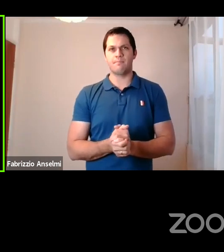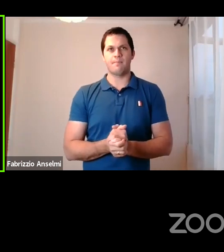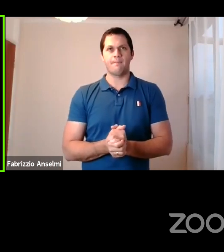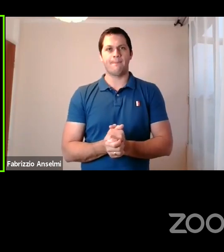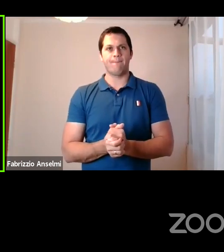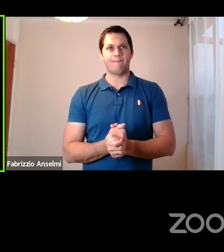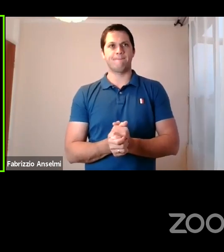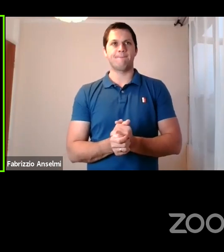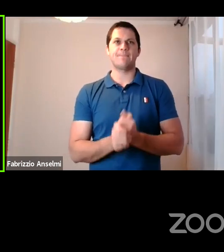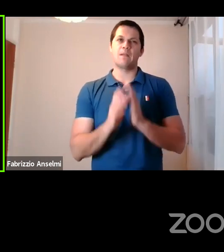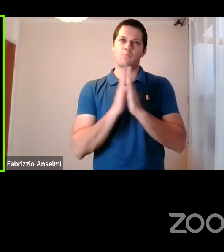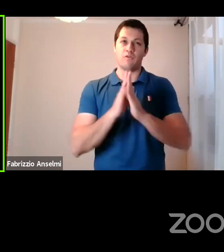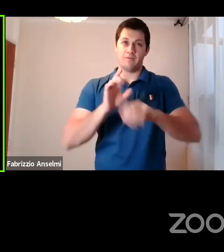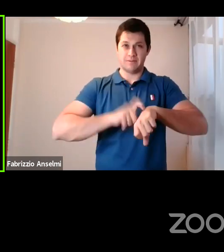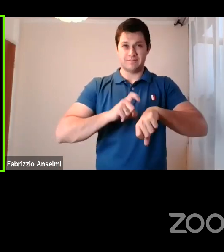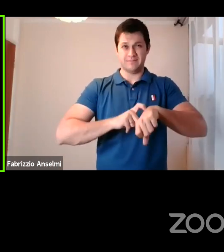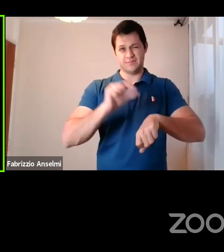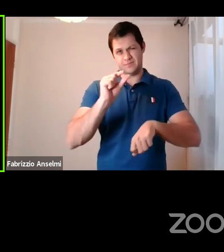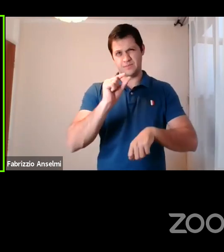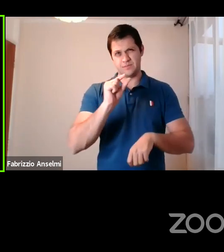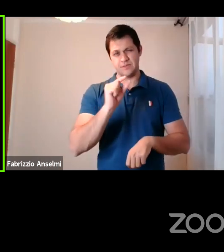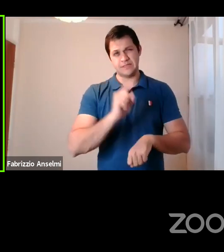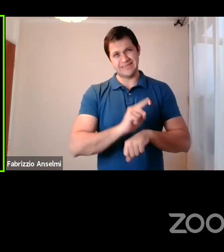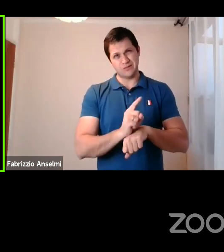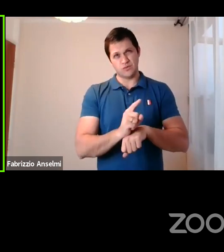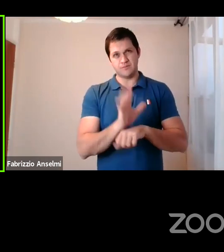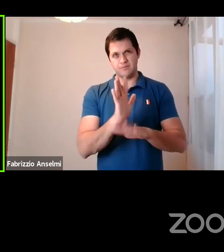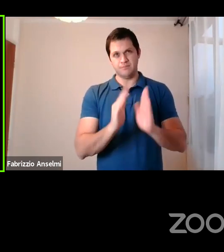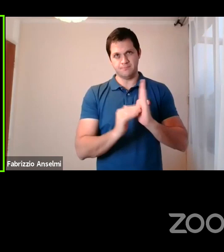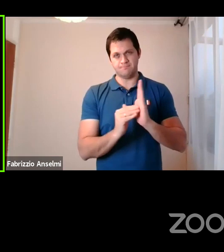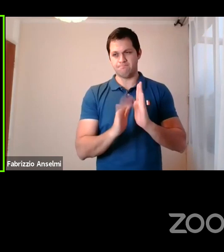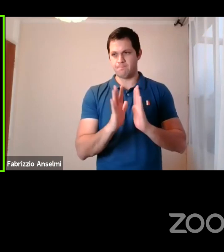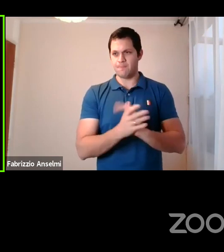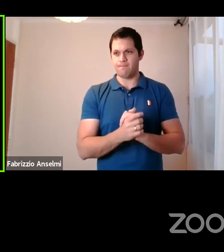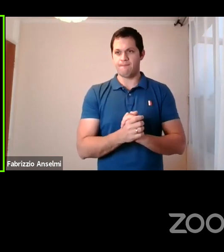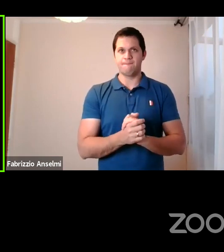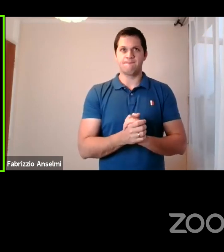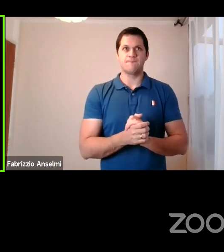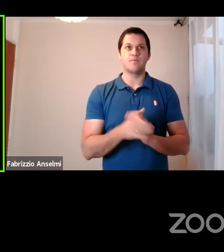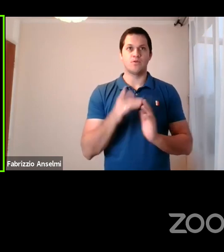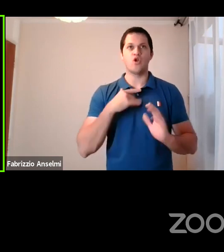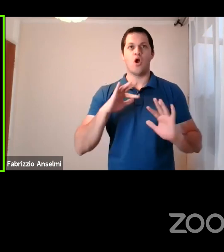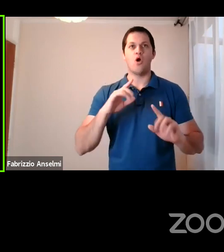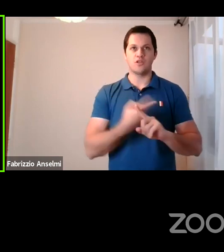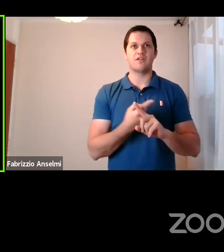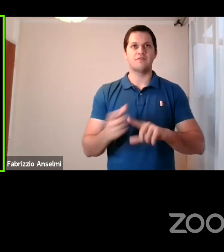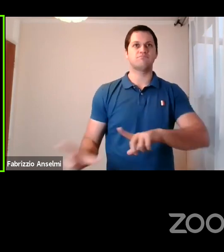Denme un segundo. Voy a compartirles nuevamente pantalla.